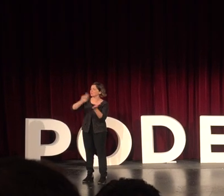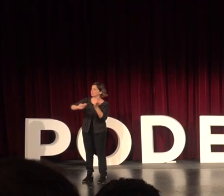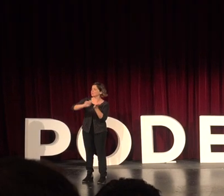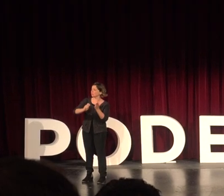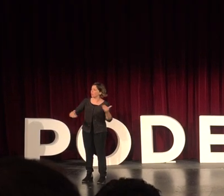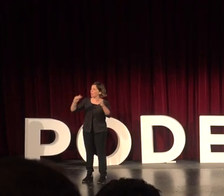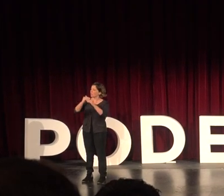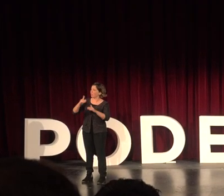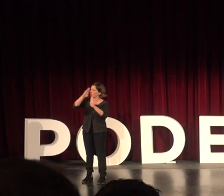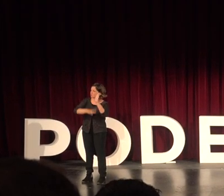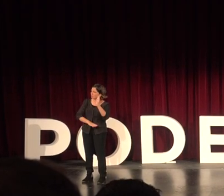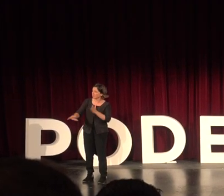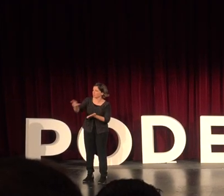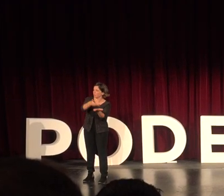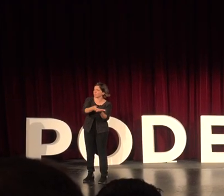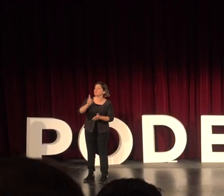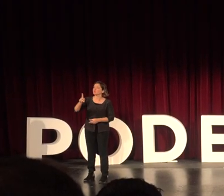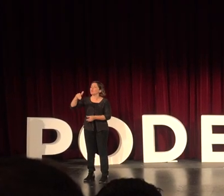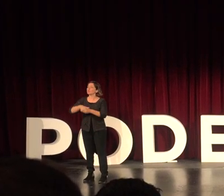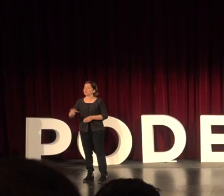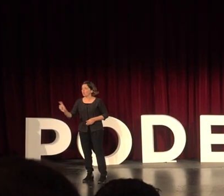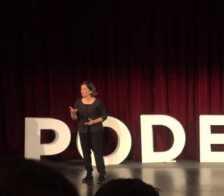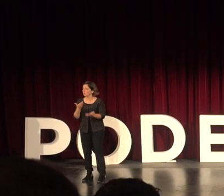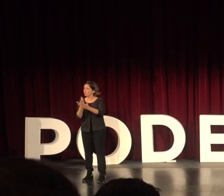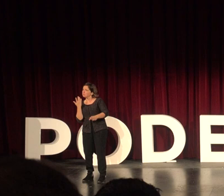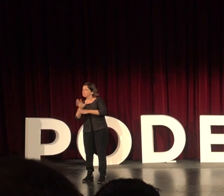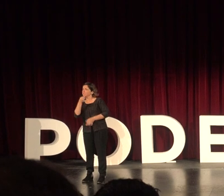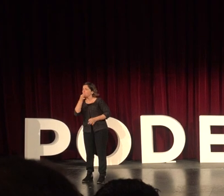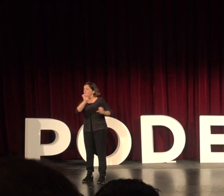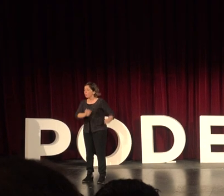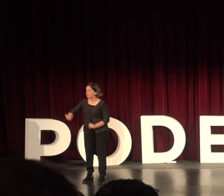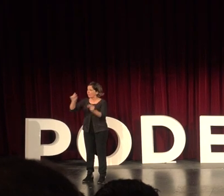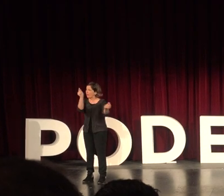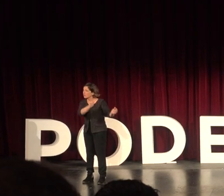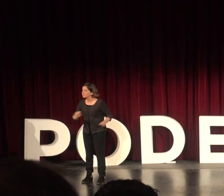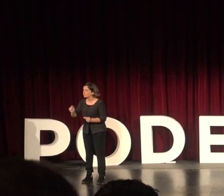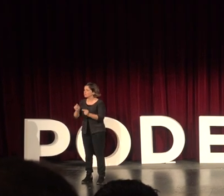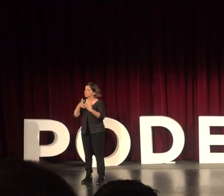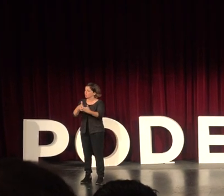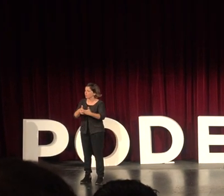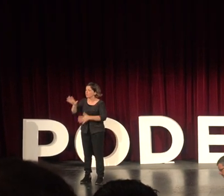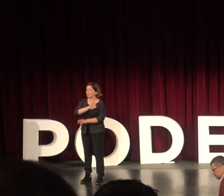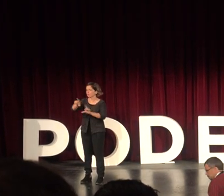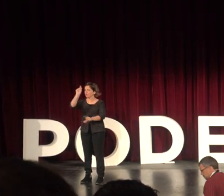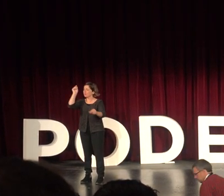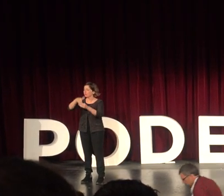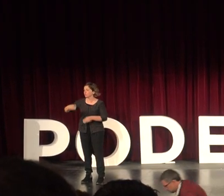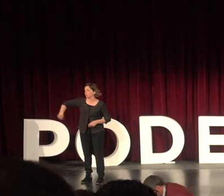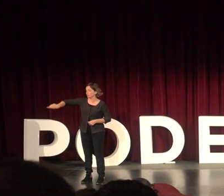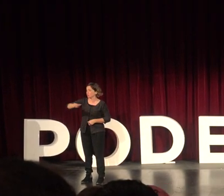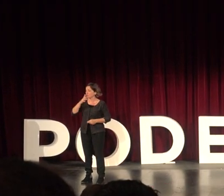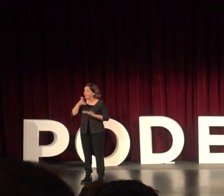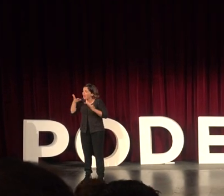en igualdad de condiciones sus propuestas, y no solo votarlas, sino presentarlas, debatirlas y finalmente elegirlas.